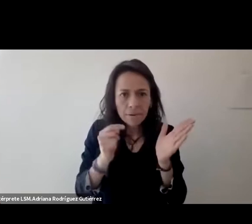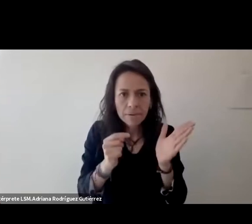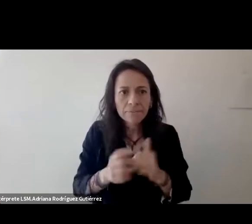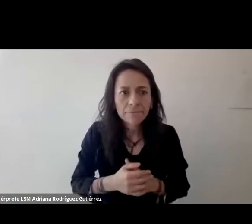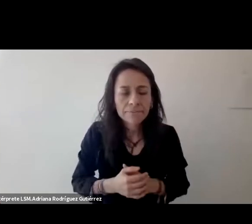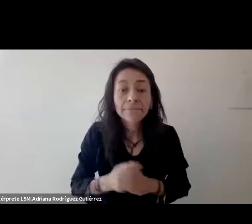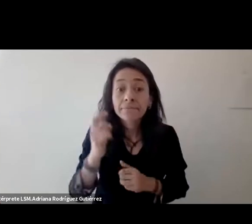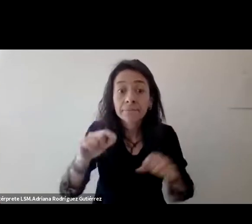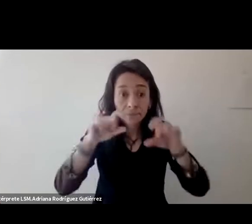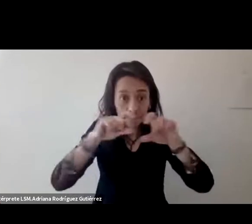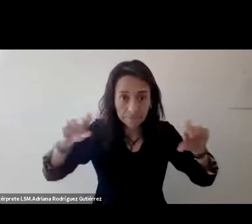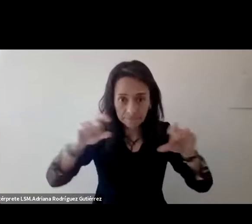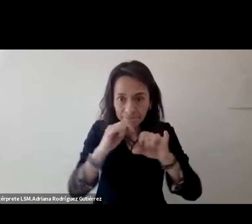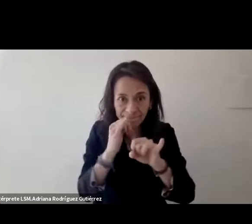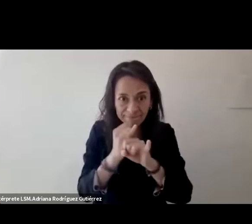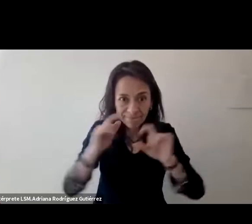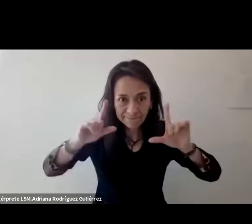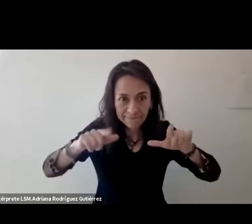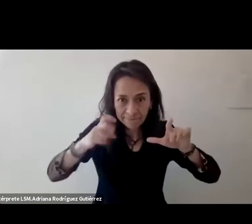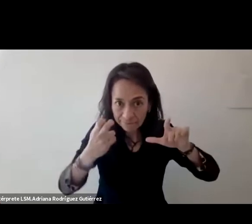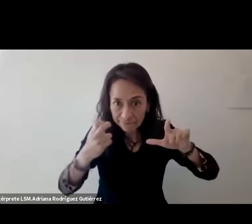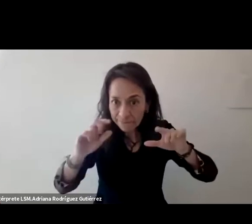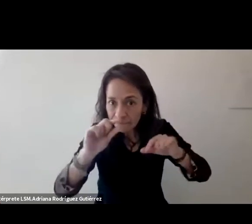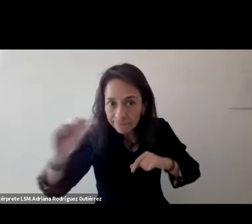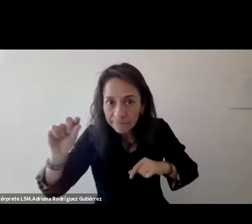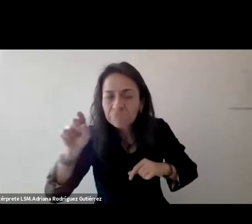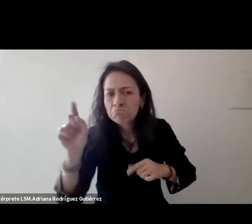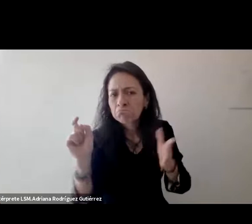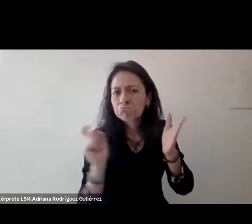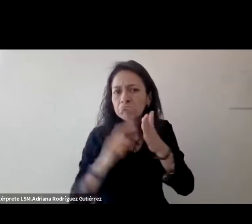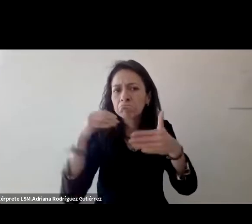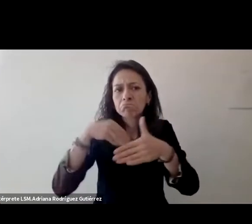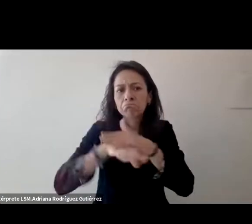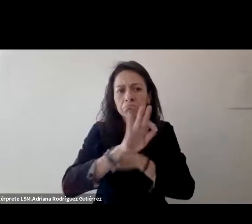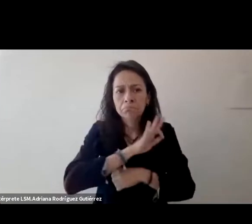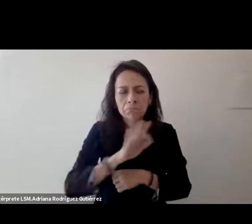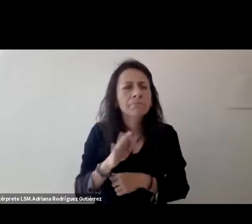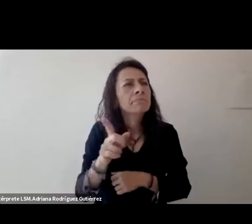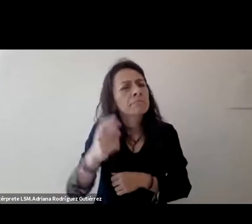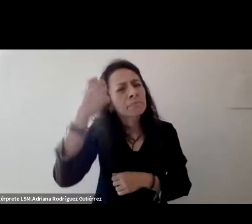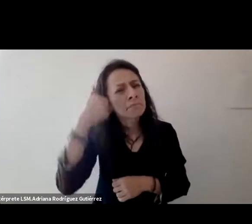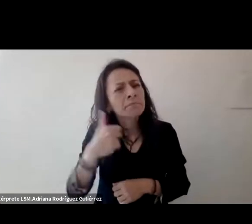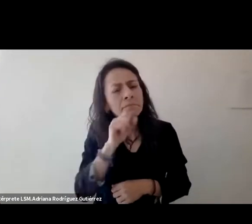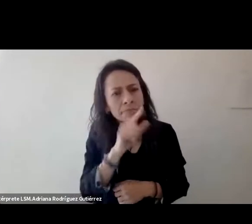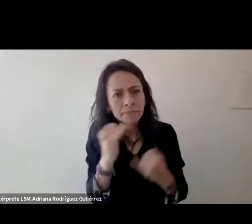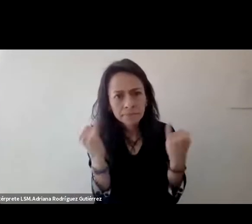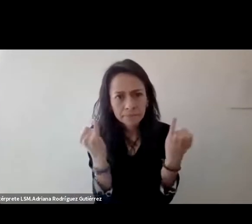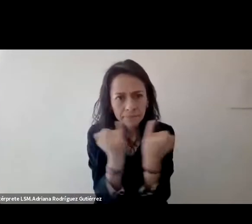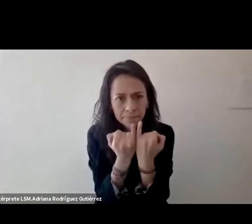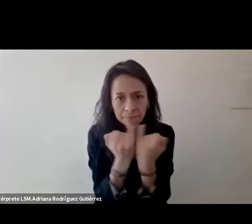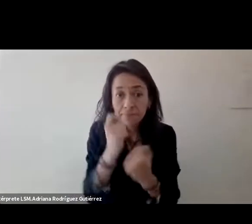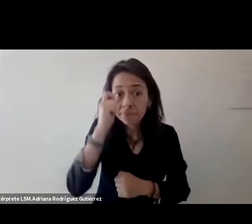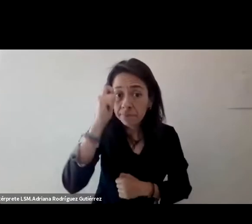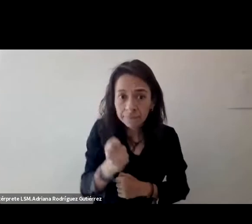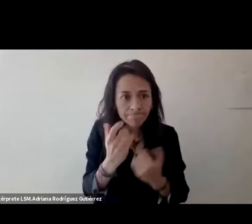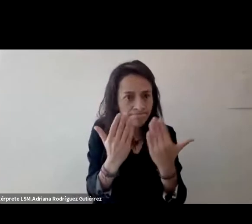la liga que nos acaban de poner. Me parece la información también, en razón de que no tenemos una cuenta